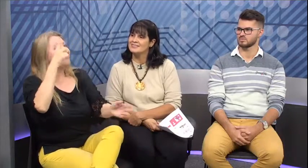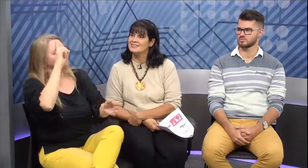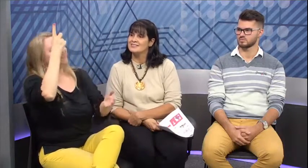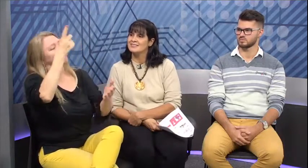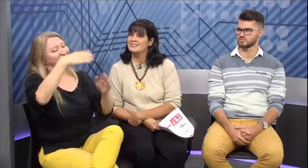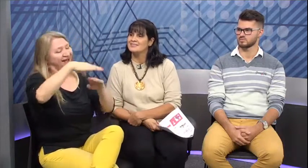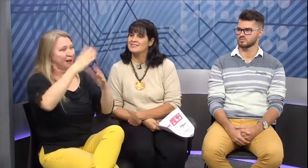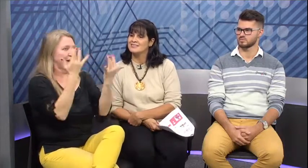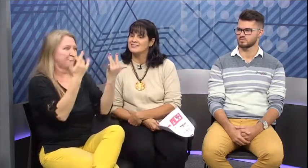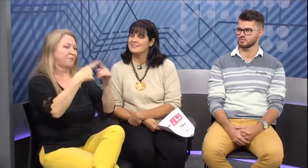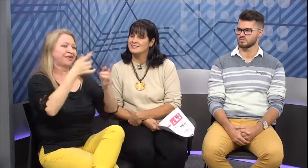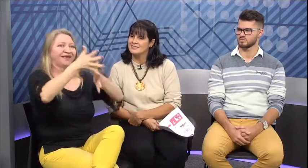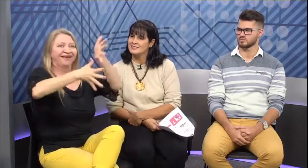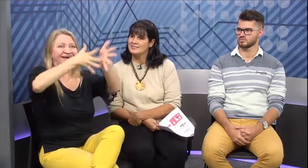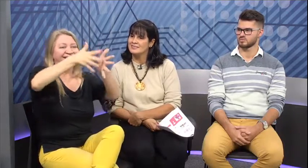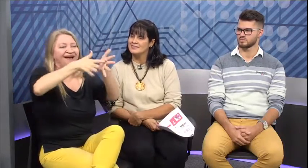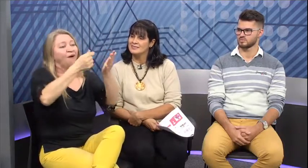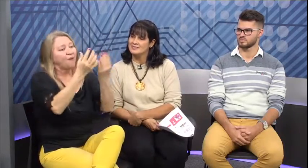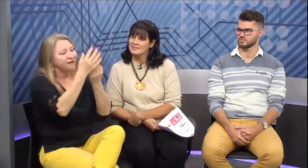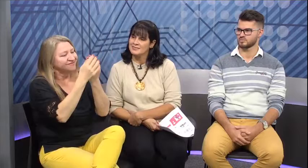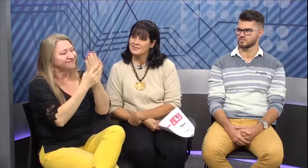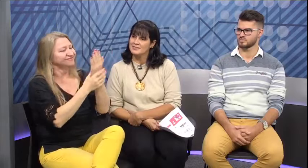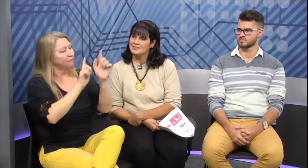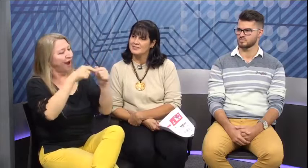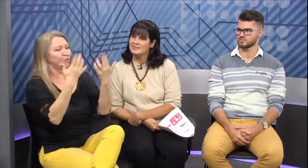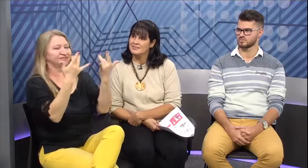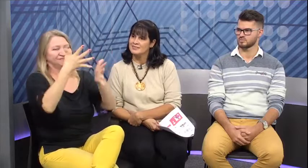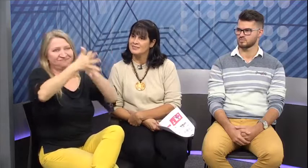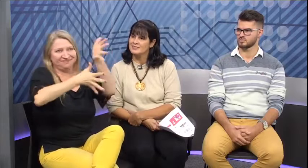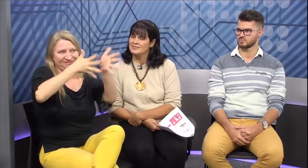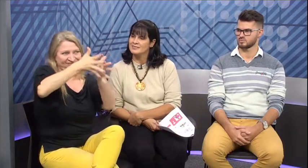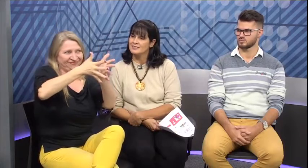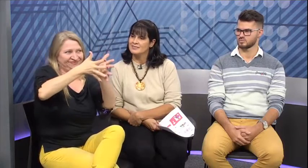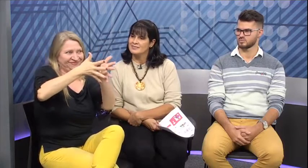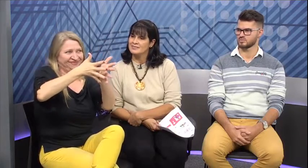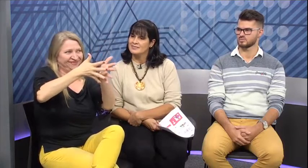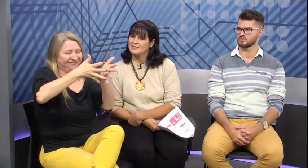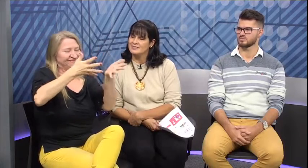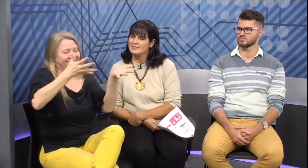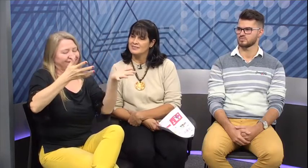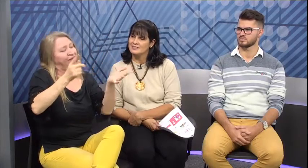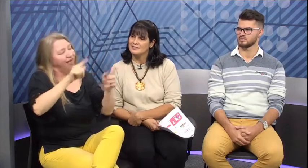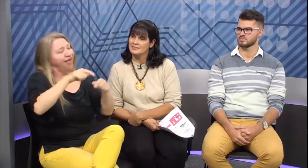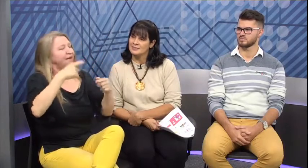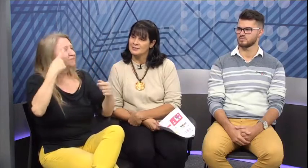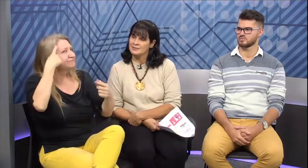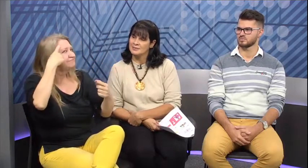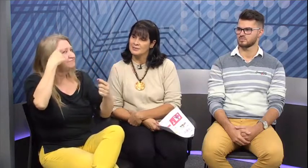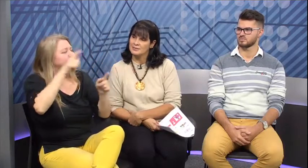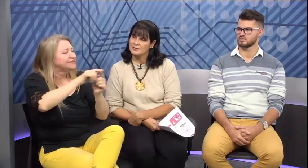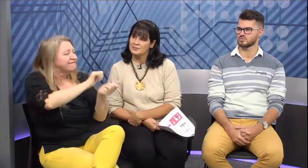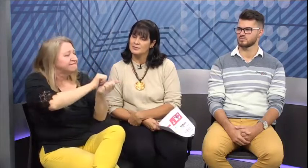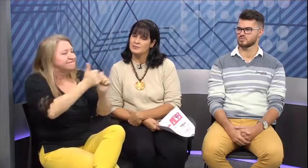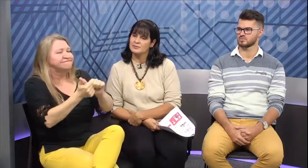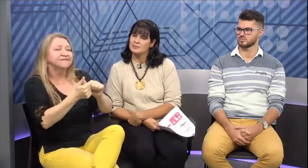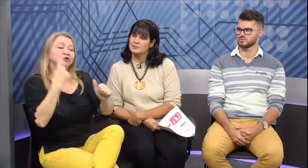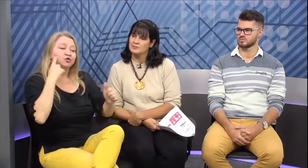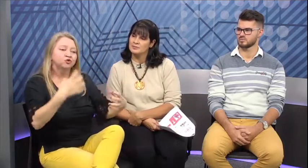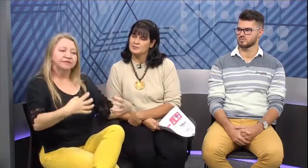né? Qual o sentido que isso tem? Se ela perdesse as luvas, né? Porque as mãos têm um valor bastante importante